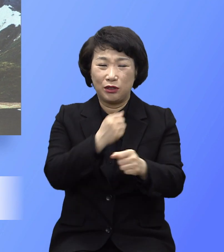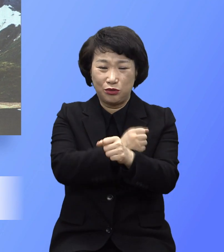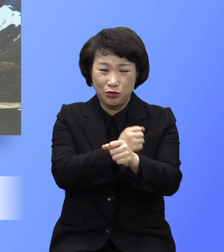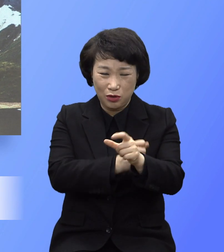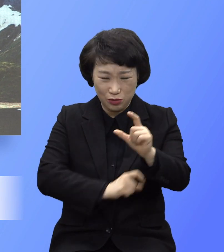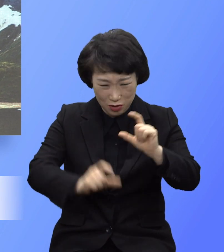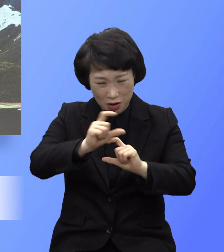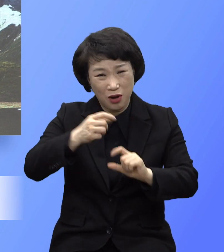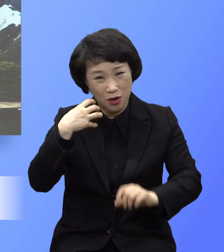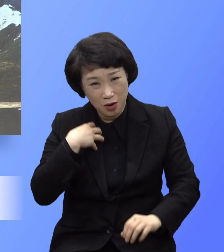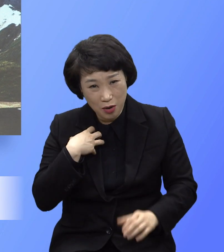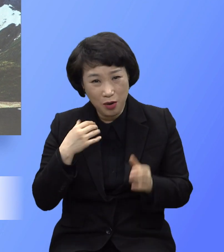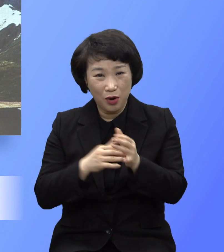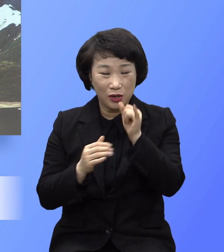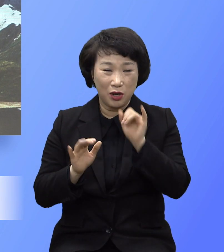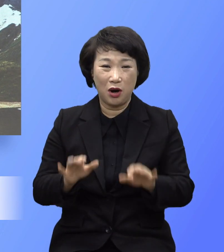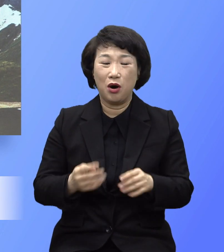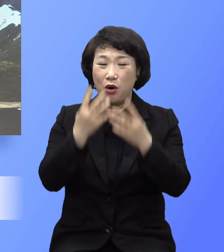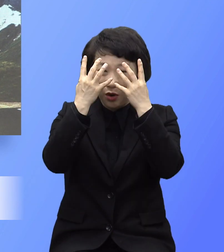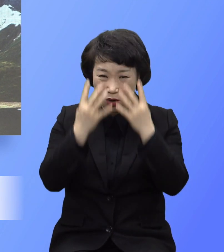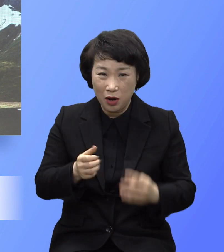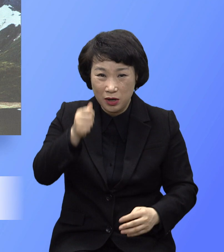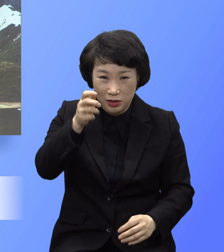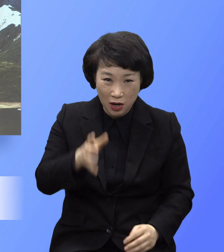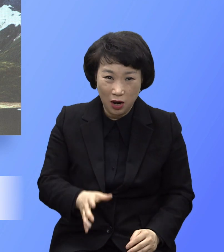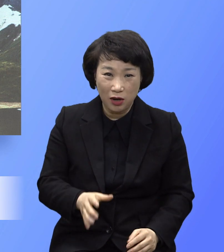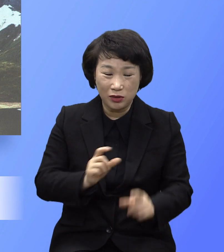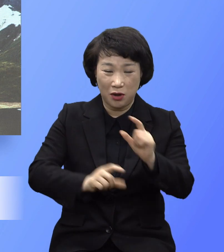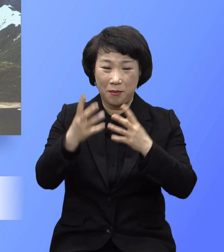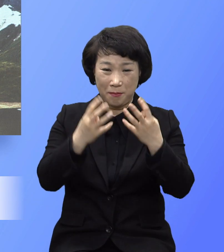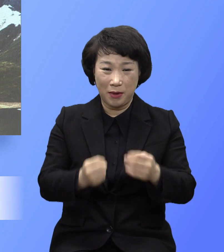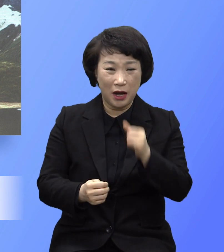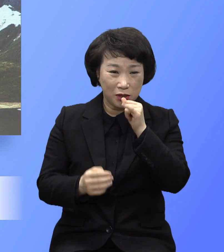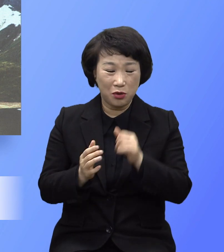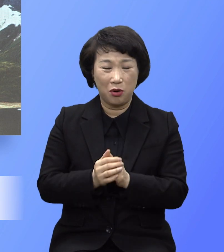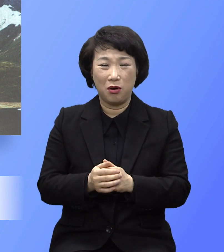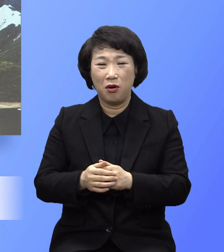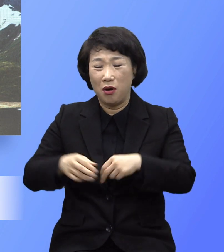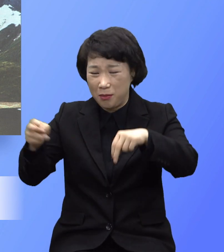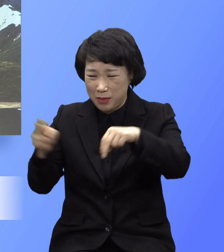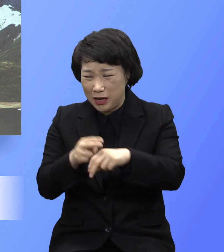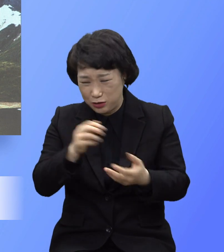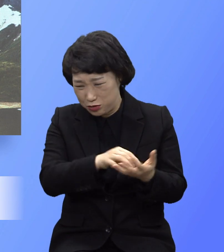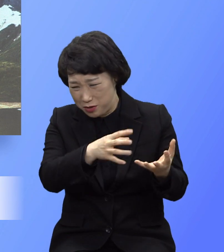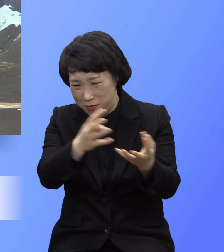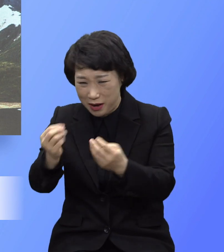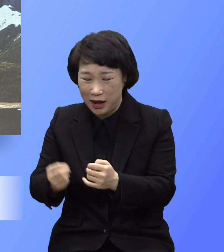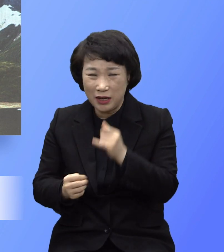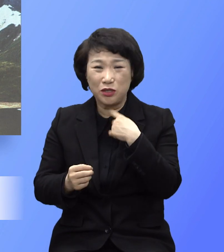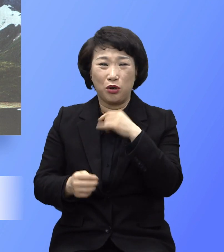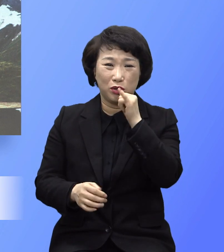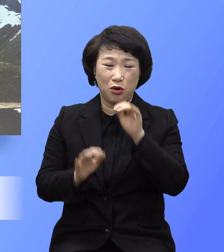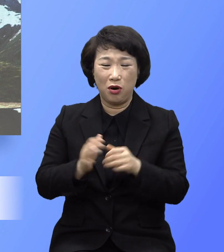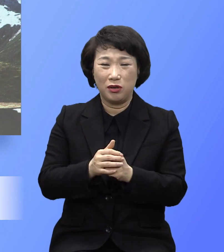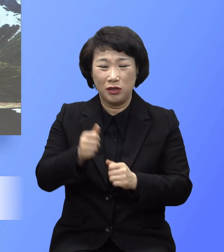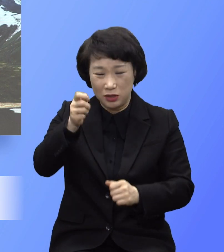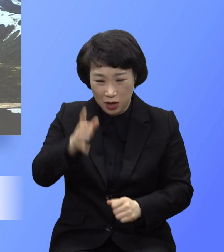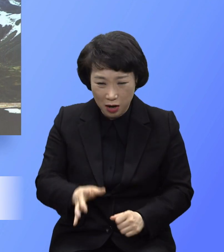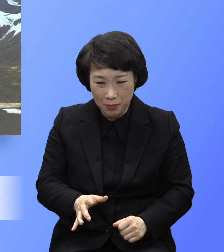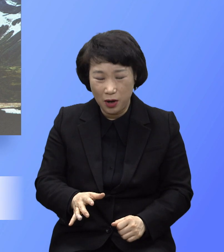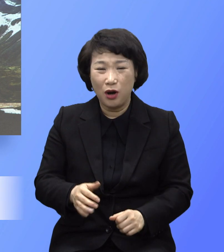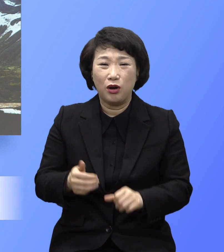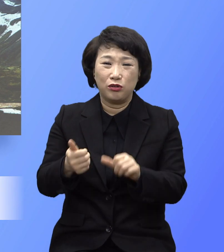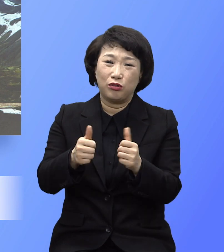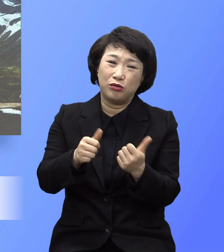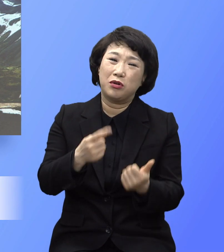수고를 넘치게 하고 옥에 갇히기도 더 많이 하고 매도 수없이 맞고 여러 번